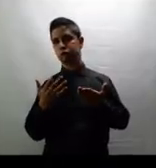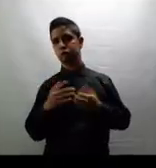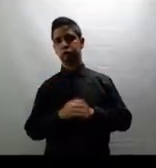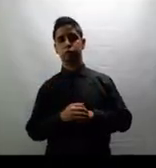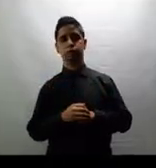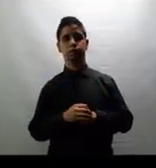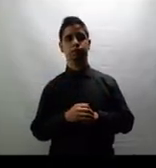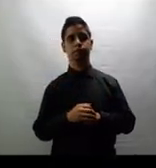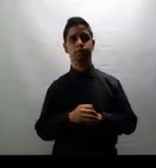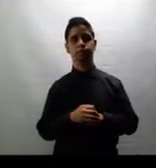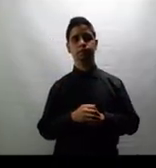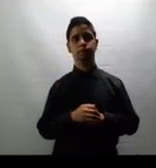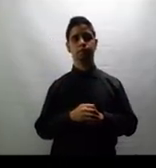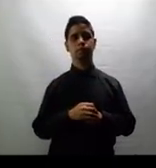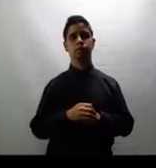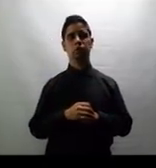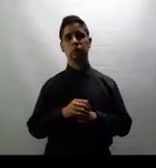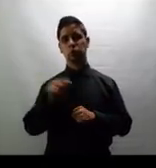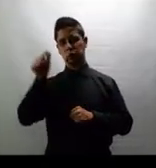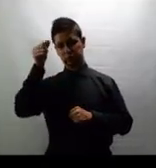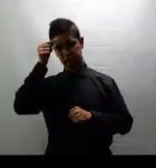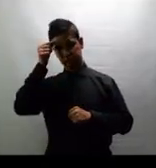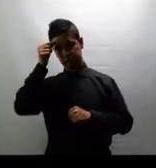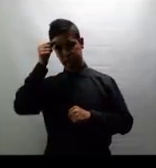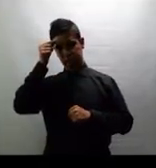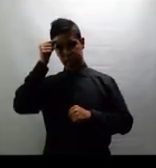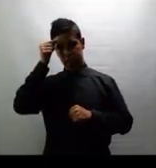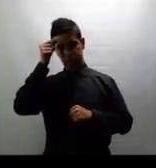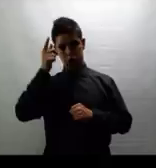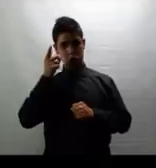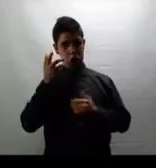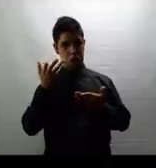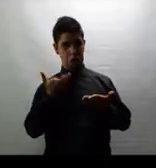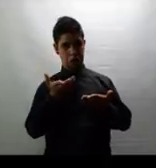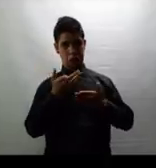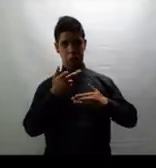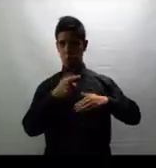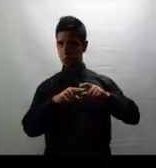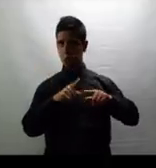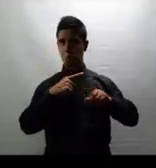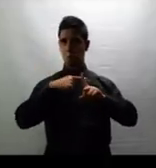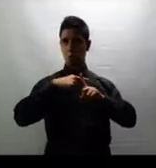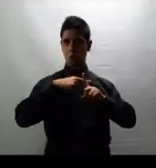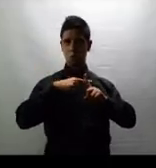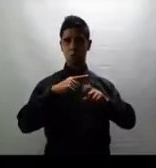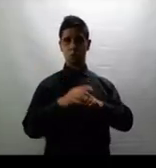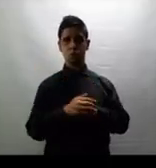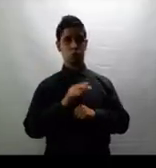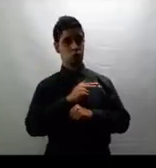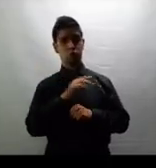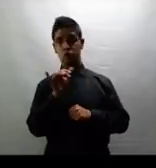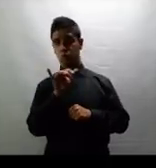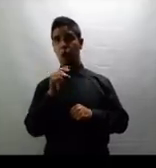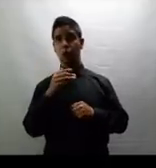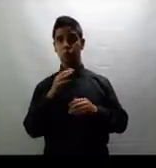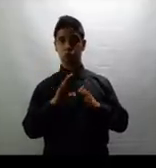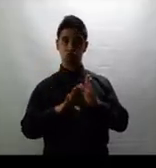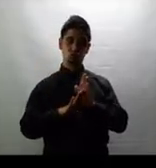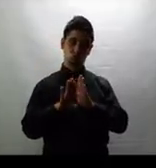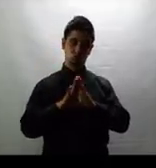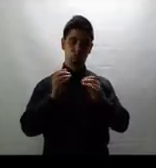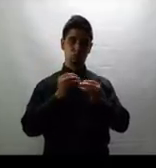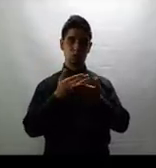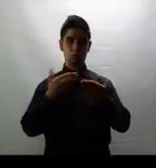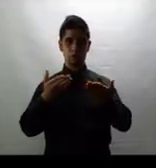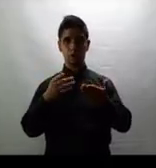gobierno cómo iba a salir de algo que era un activo bueno para el gobierno nosotros habíamos adelantado muchísimo y